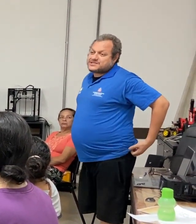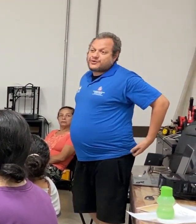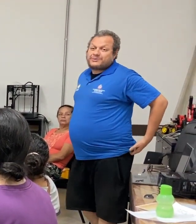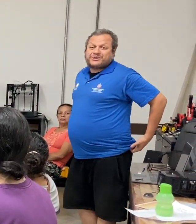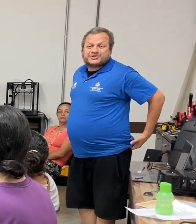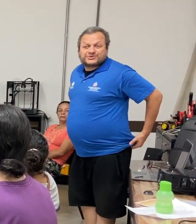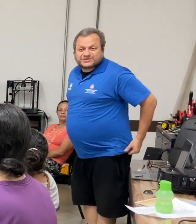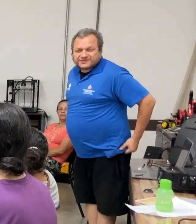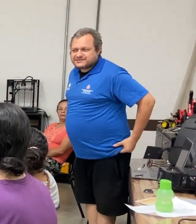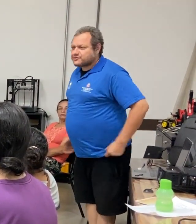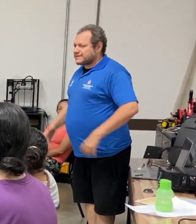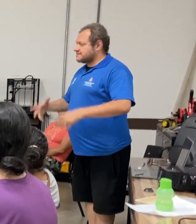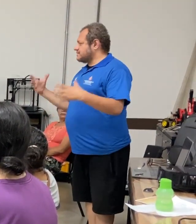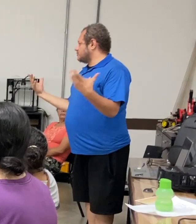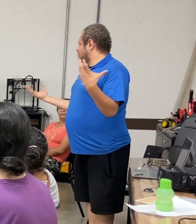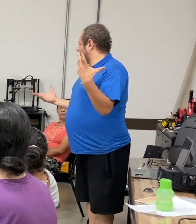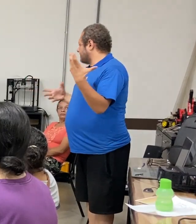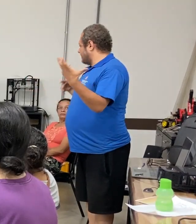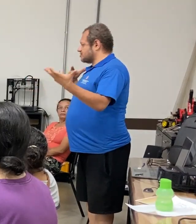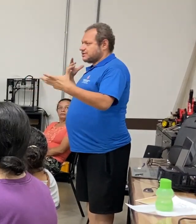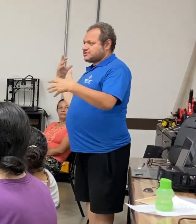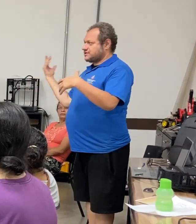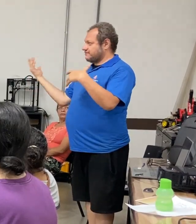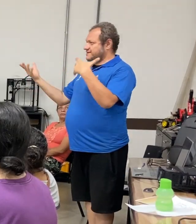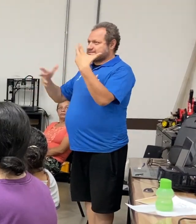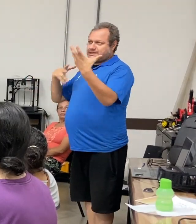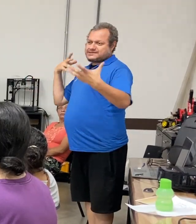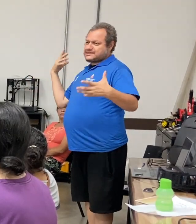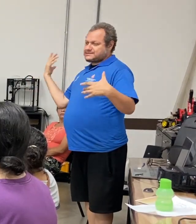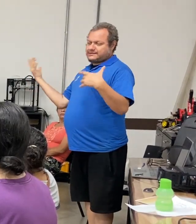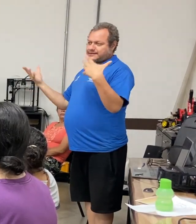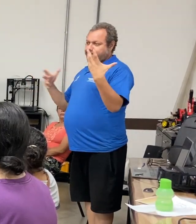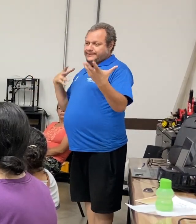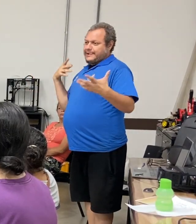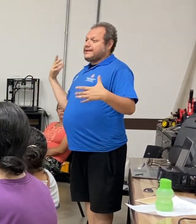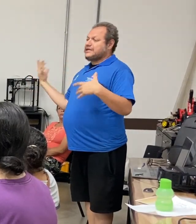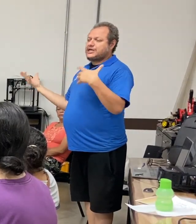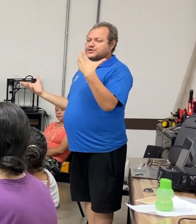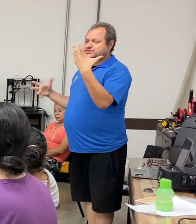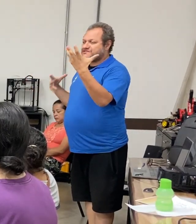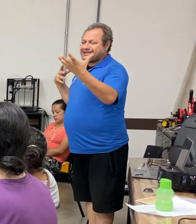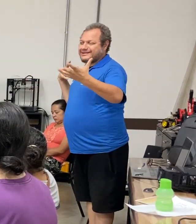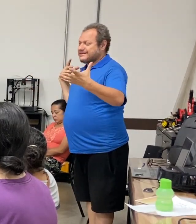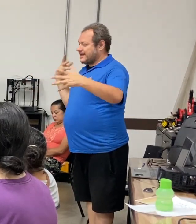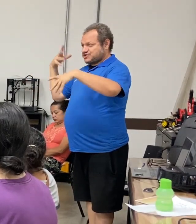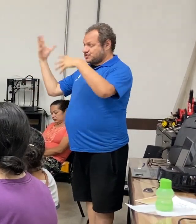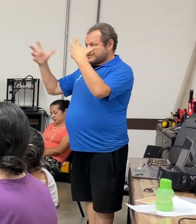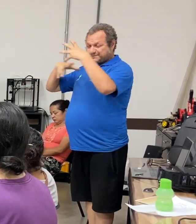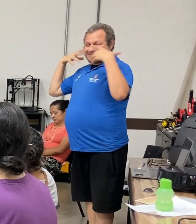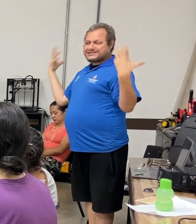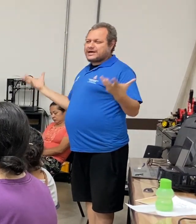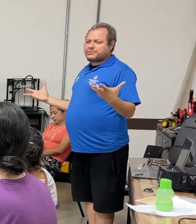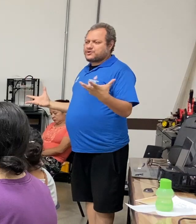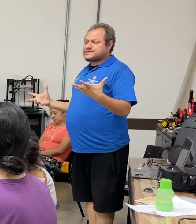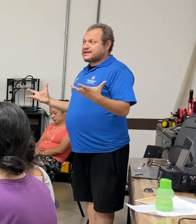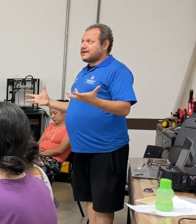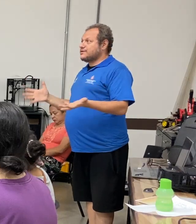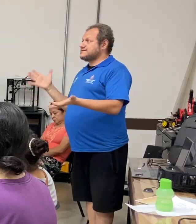foram impedidos de fazer votação, de comer, de fazer essa certa... Isso, de falar, né? De expressar opiniões, aquela coisa.